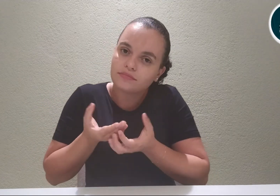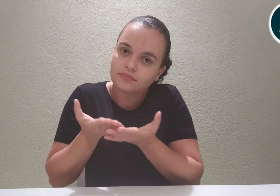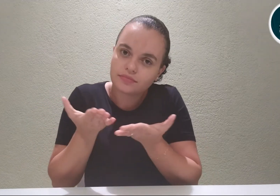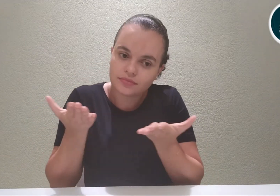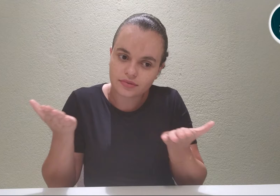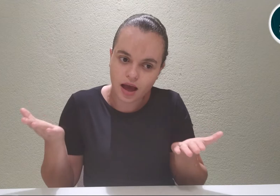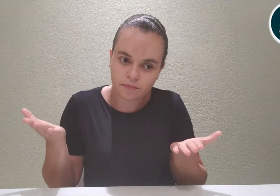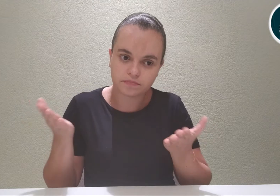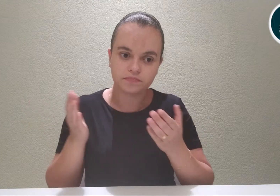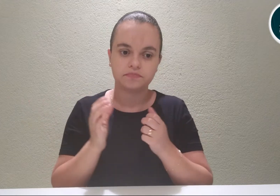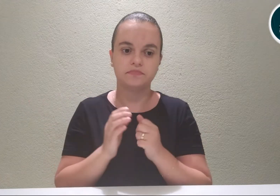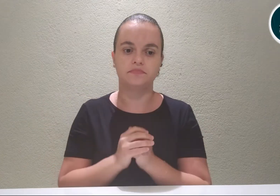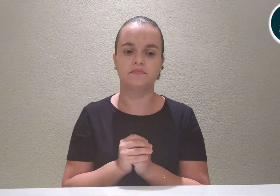para nos dar a salvação.